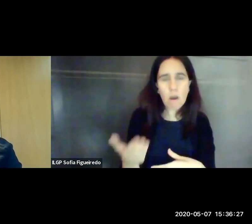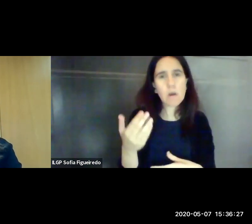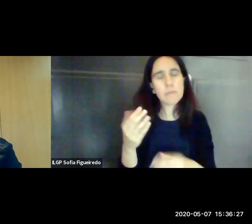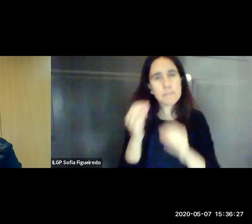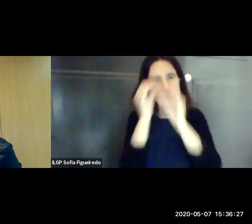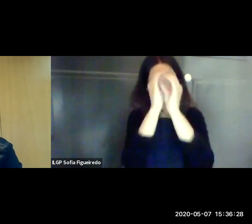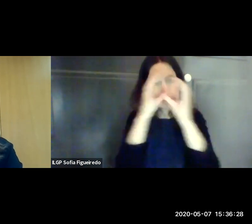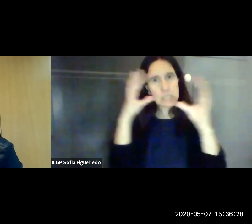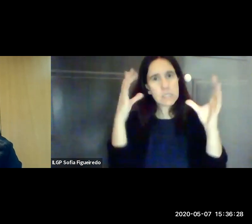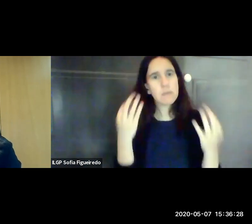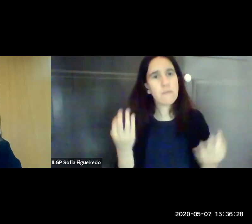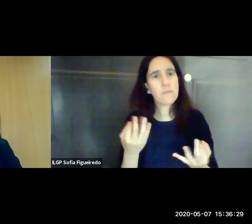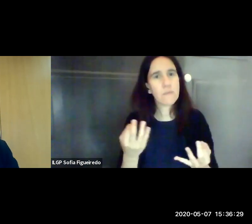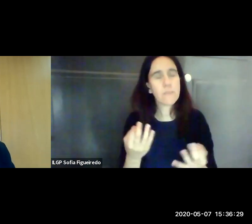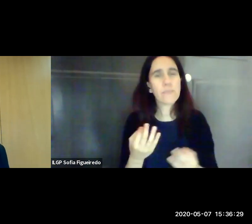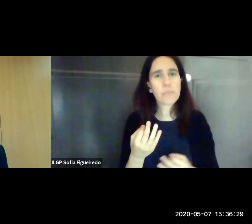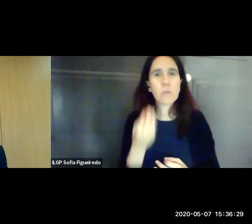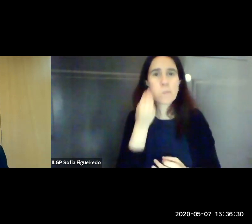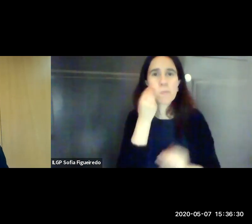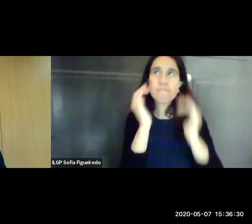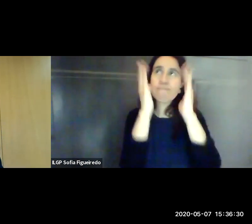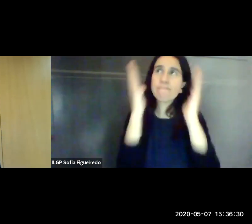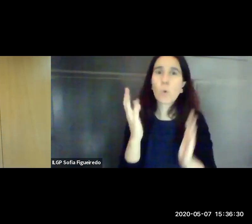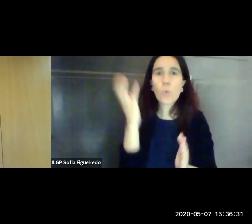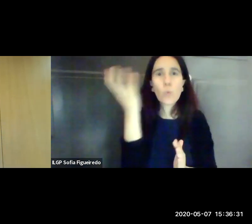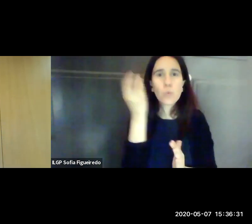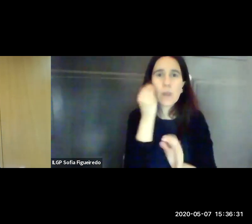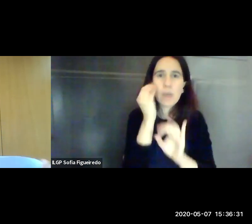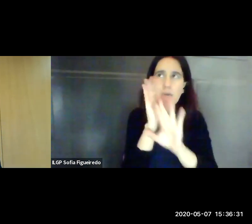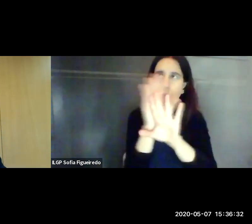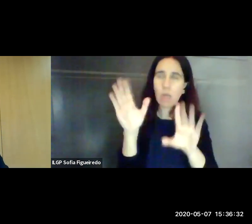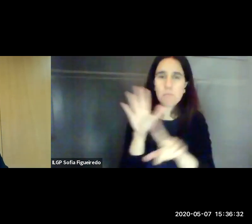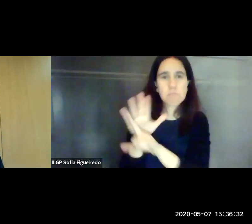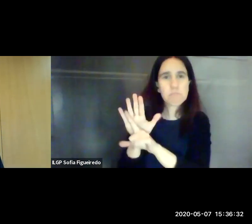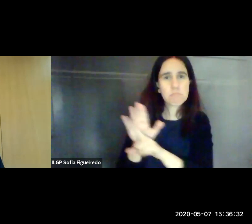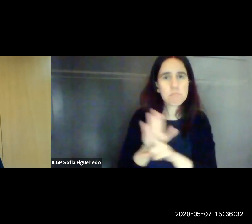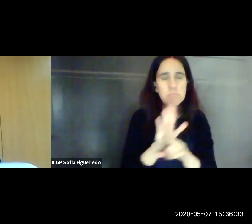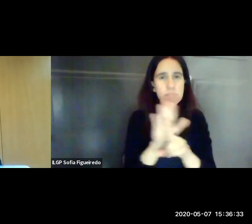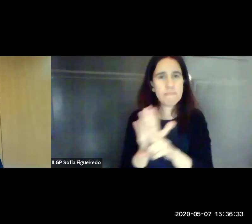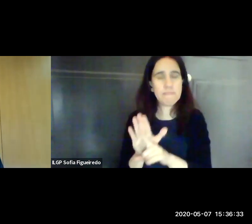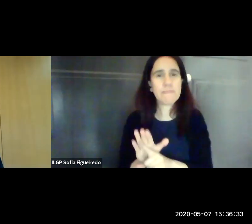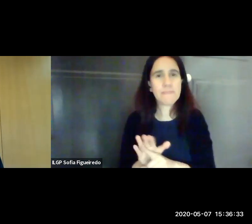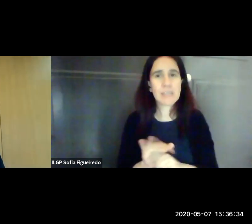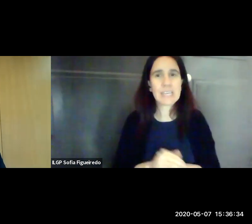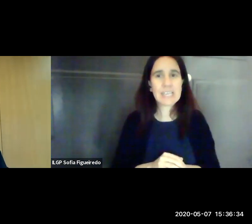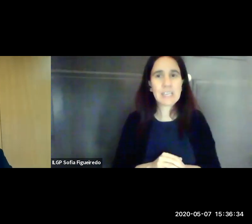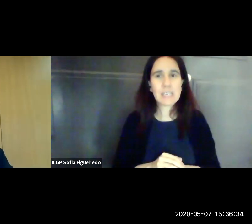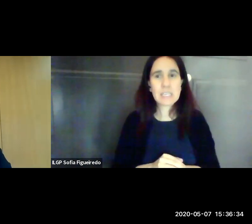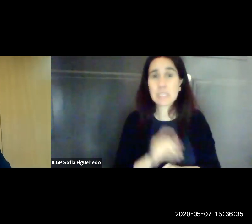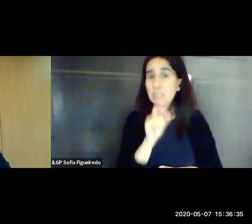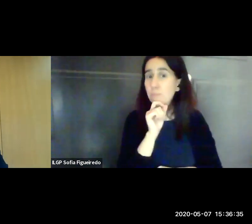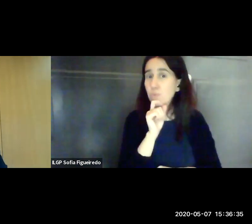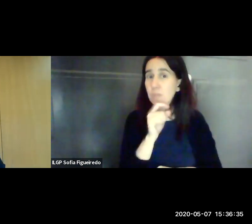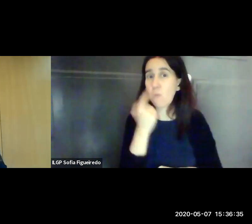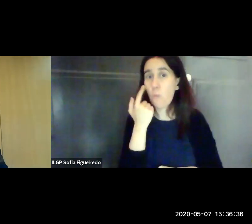consideração a cultura em que nós estamos inseridos, se sempre possível